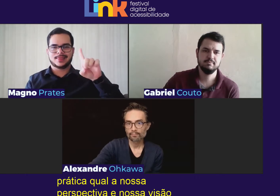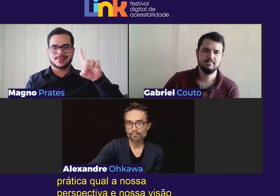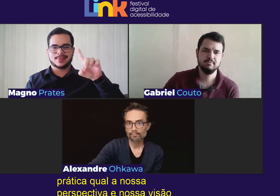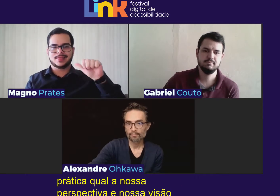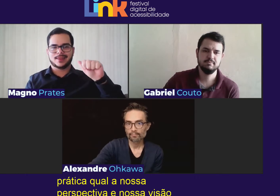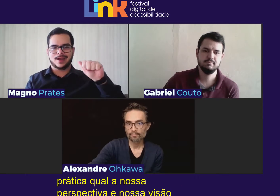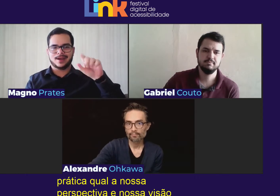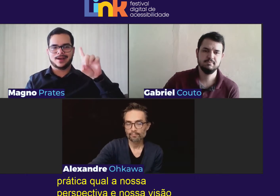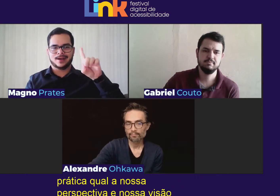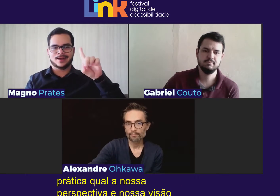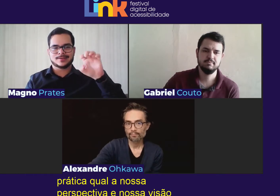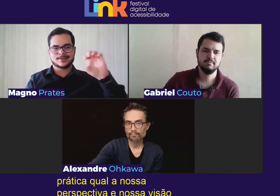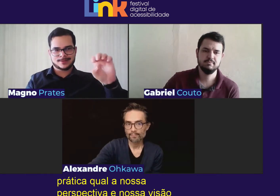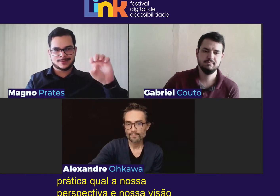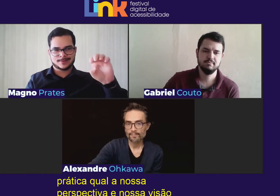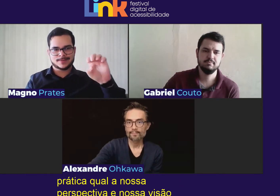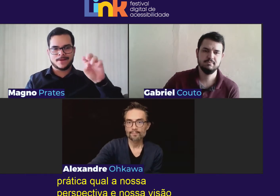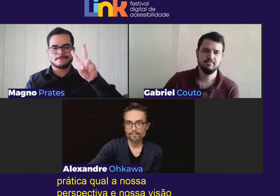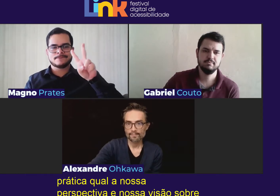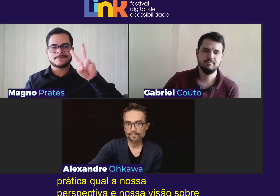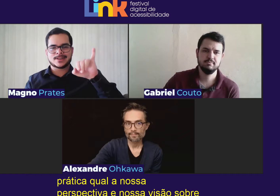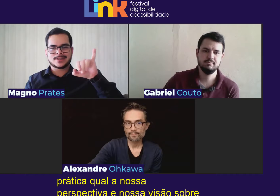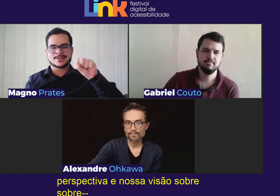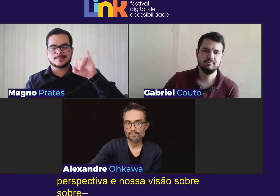sobre, dando visibilidade para